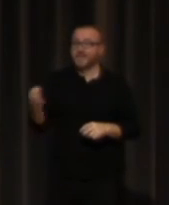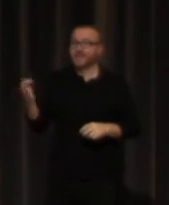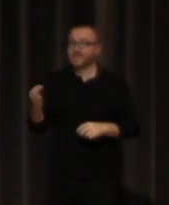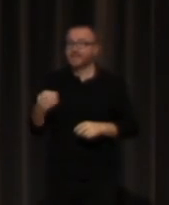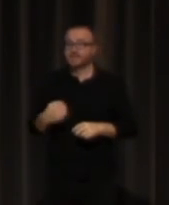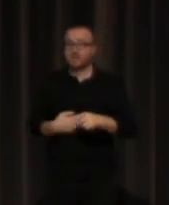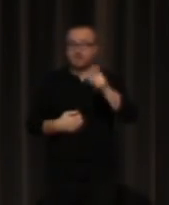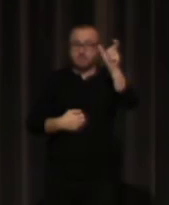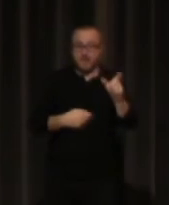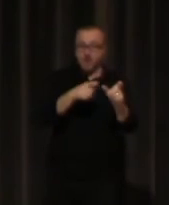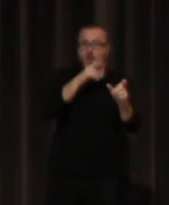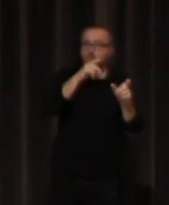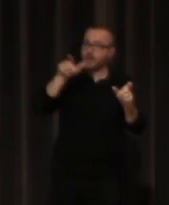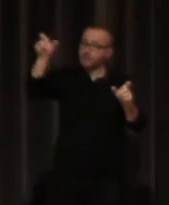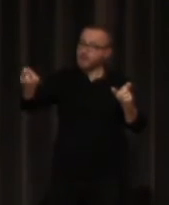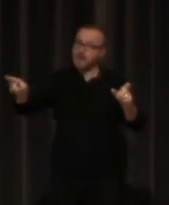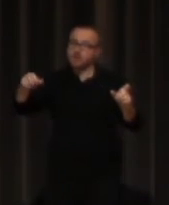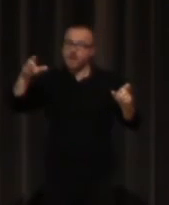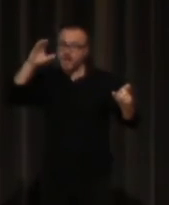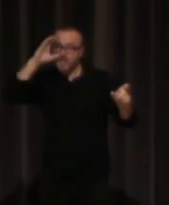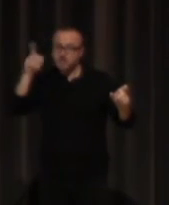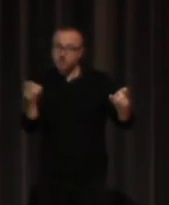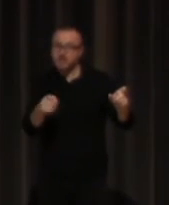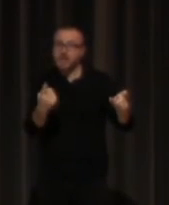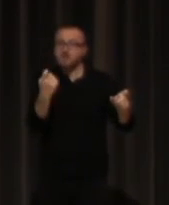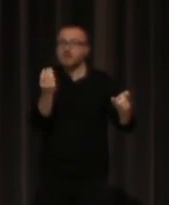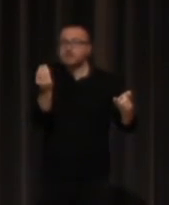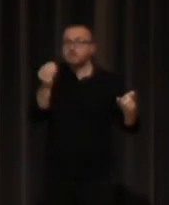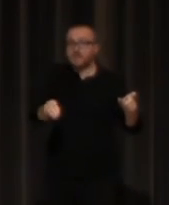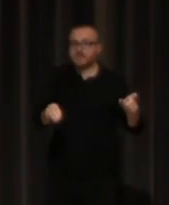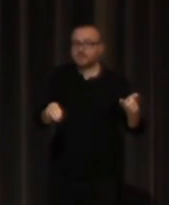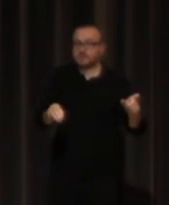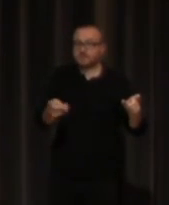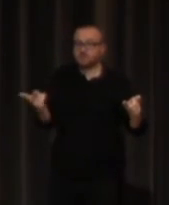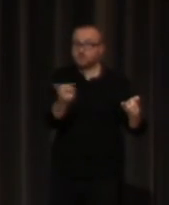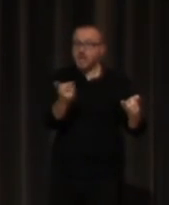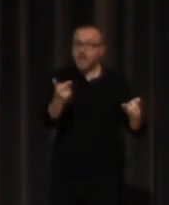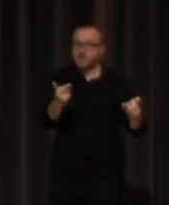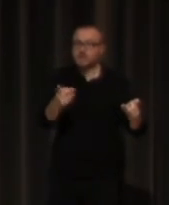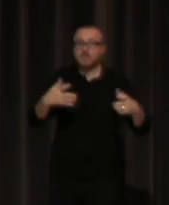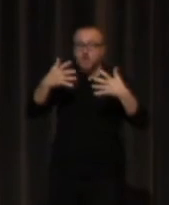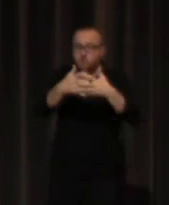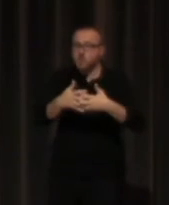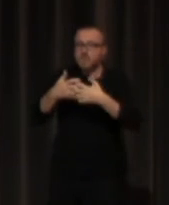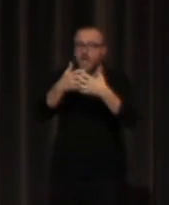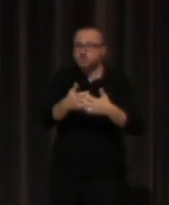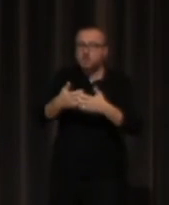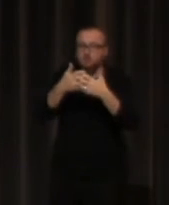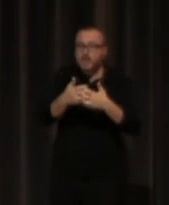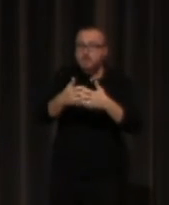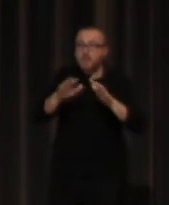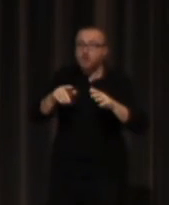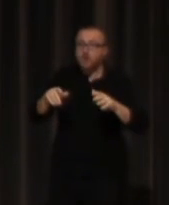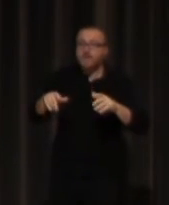es queda construït un triangle. Tu i jo sempre estem lluitant contra un món